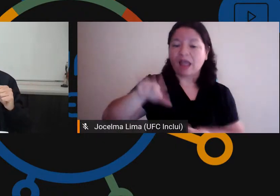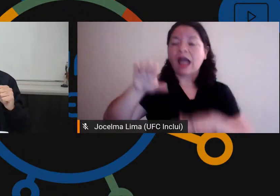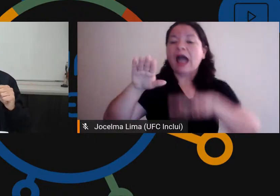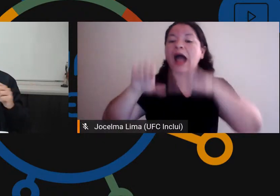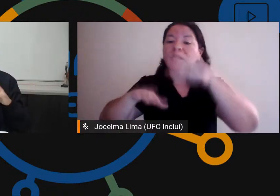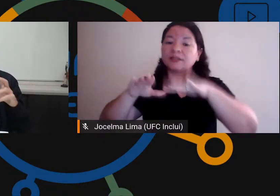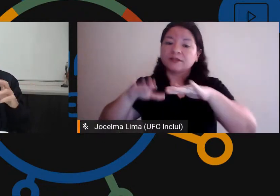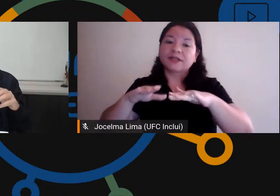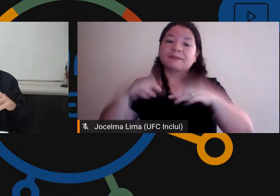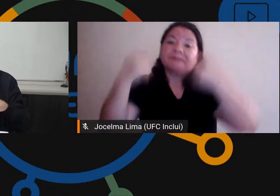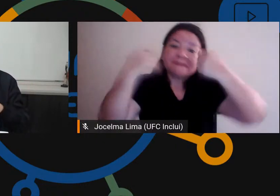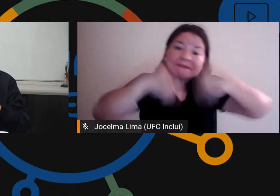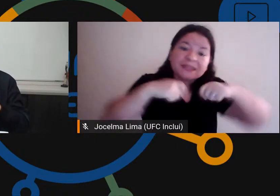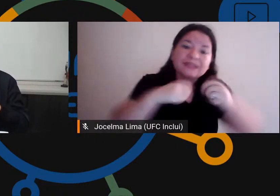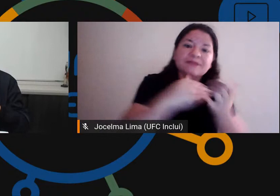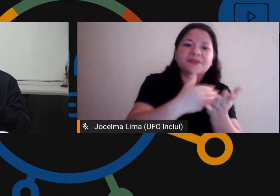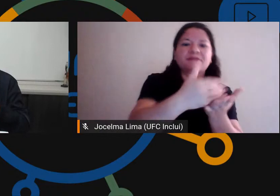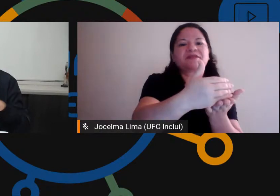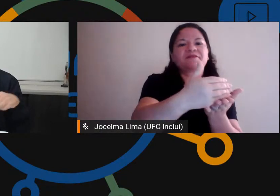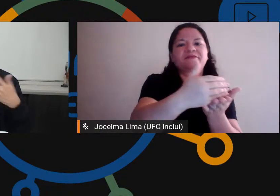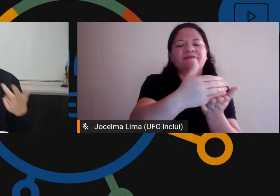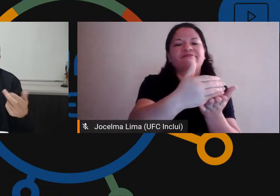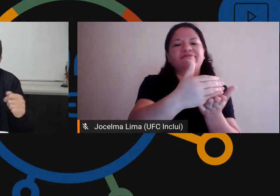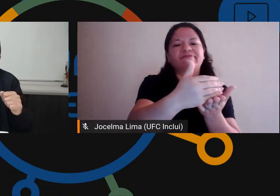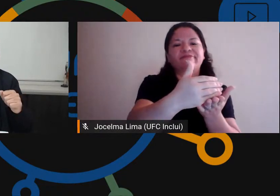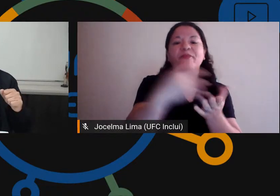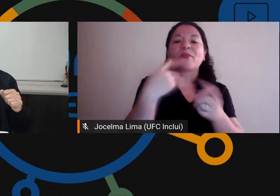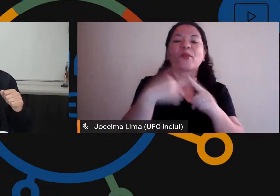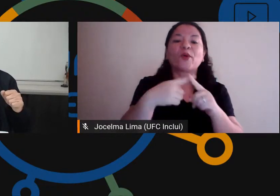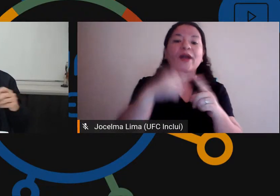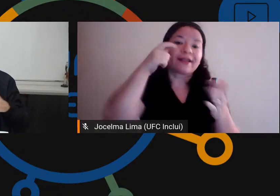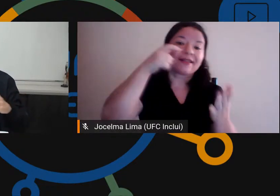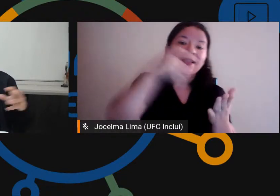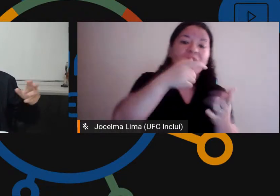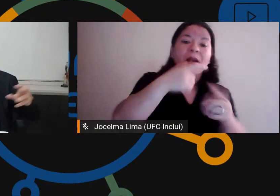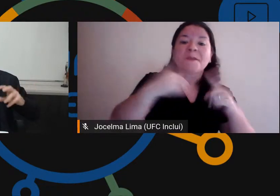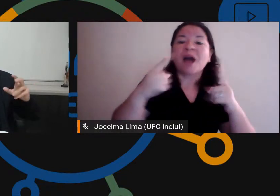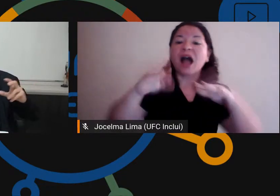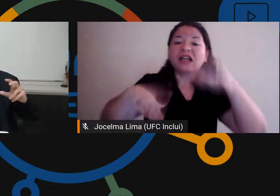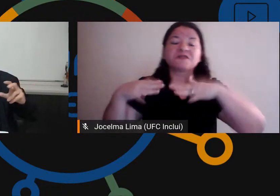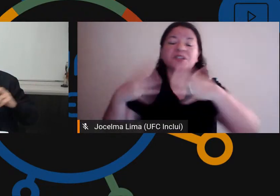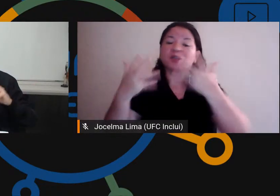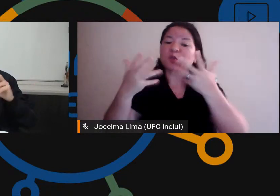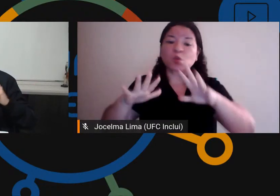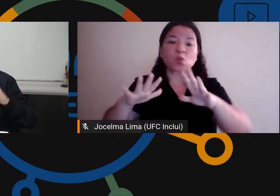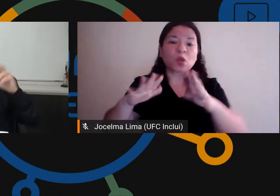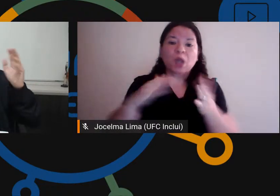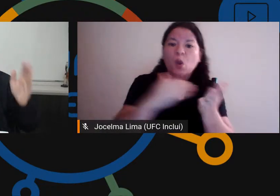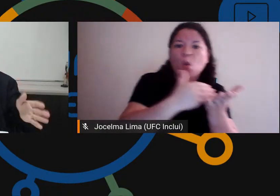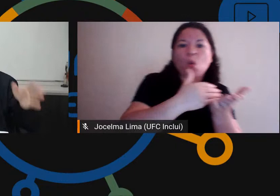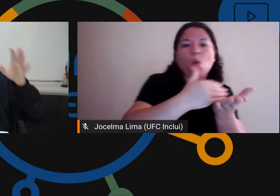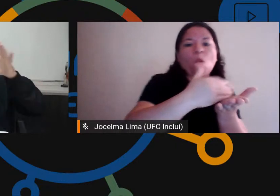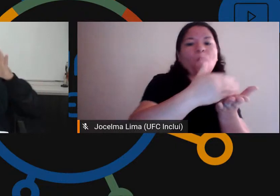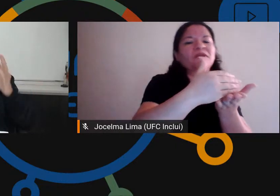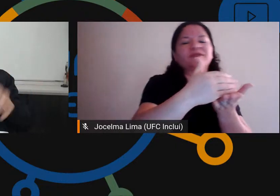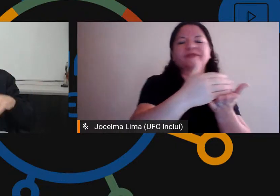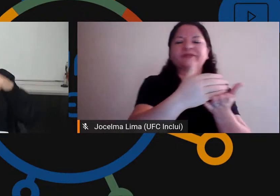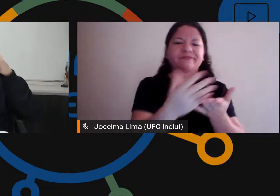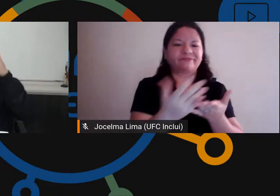ali. Mas nem sempre ele pode recorrer, ou ele quer recorrer. O indivíduo, ele chega no trabalho, ele não começa lendo